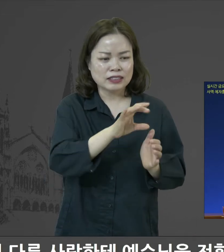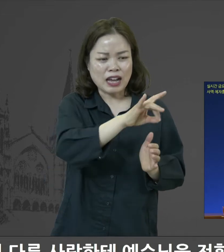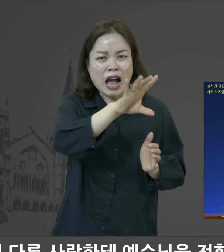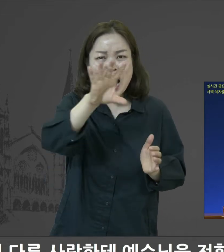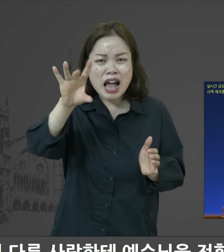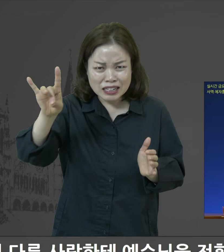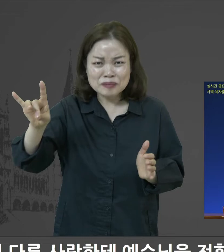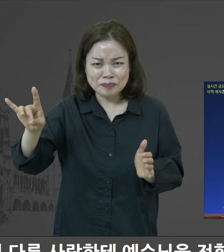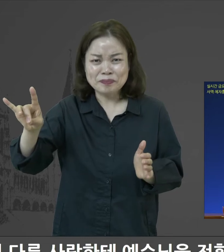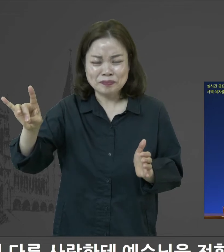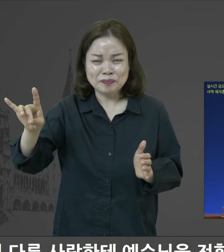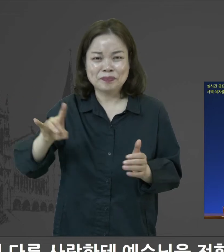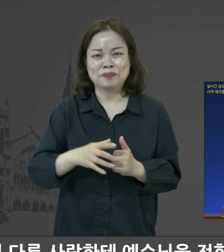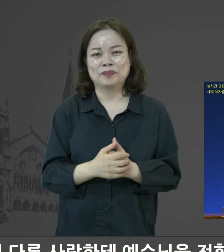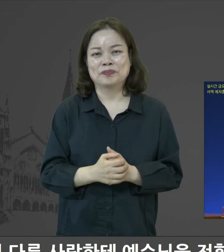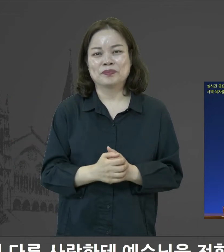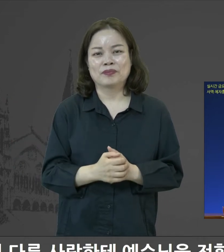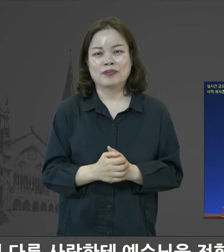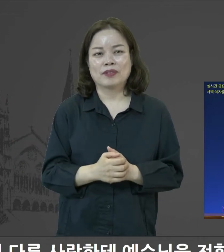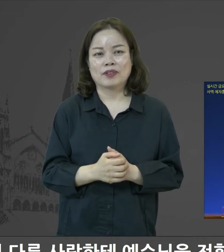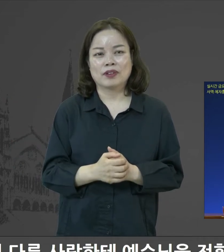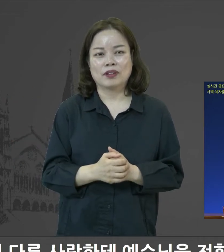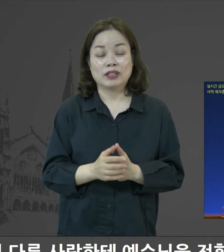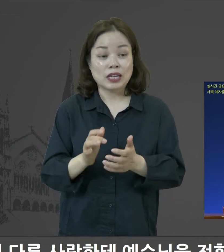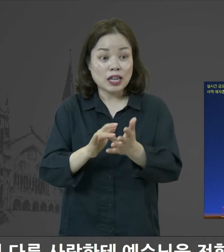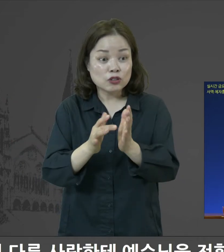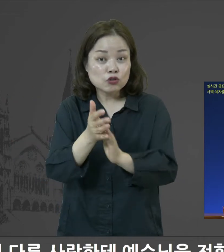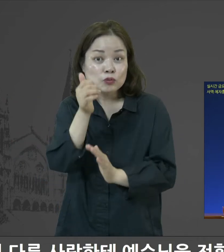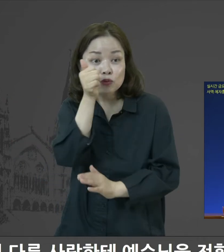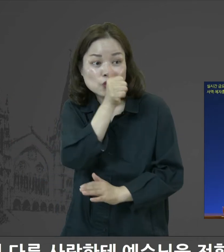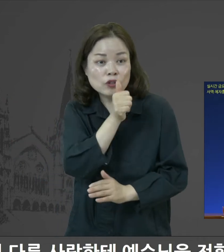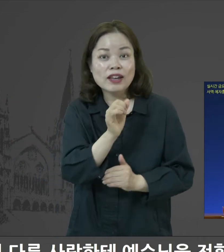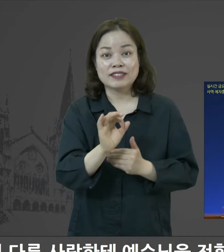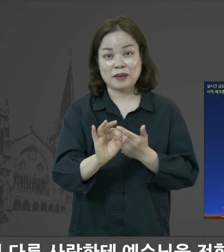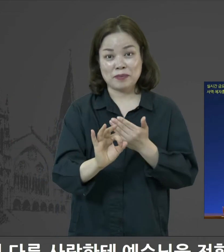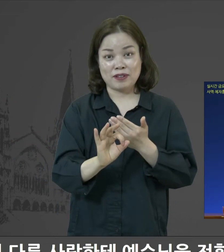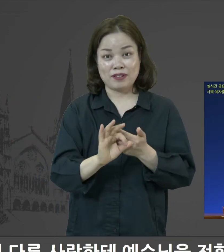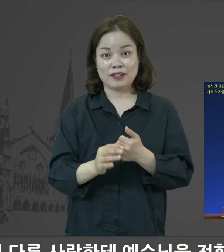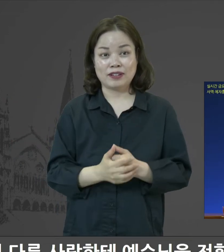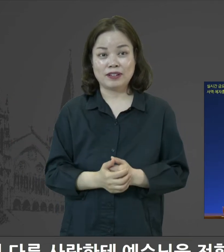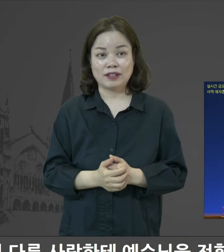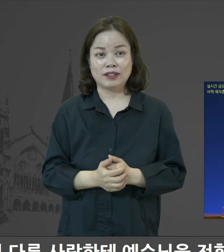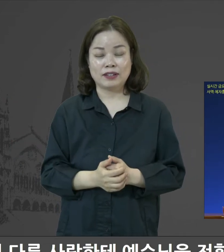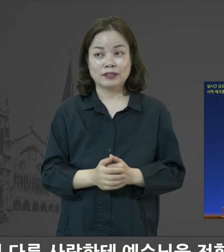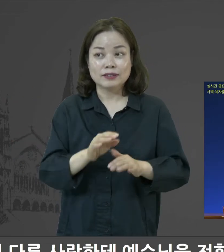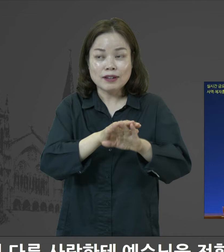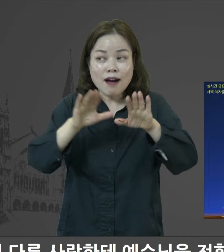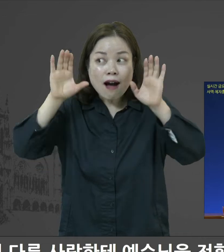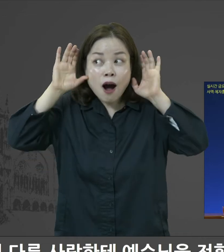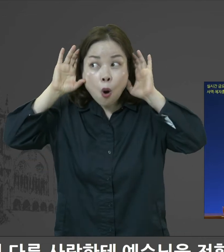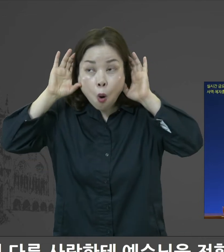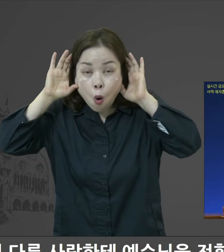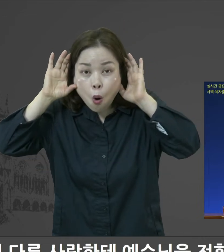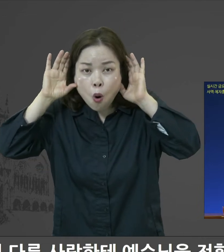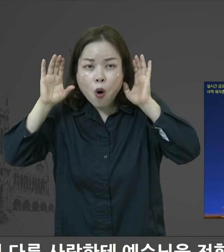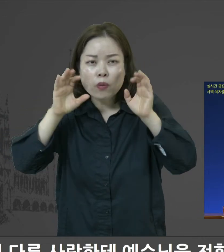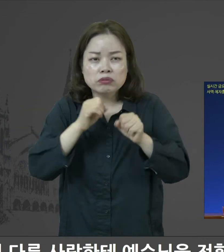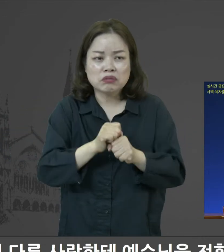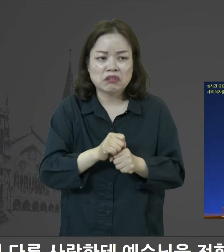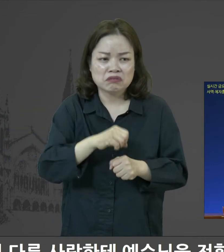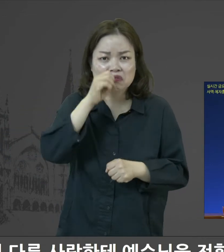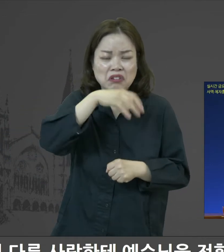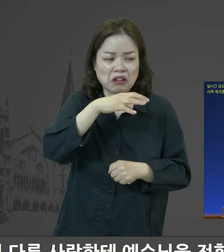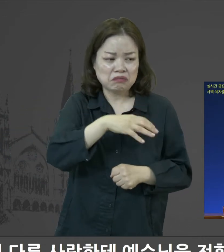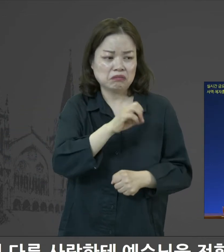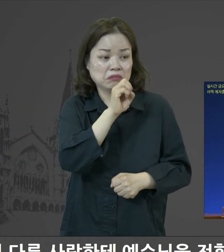경험하지 않는 기회고요. 우리가 예수님을 소개한다면 쫑긋하고 받아들인 것보다는 시큰둥할